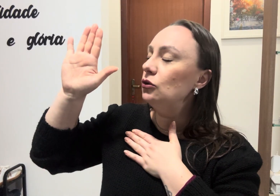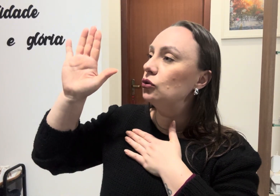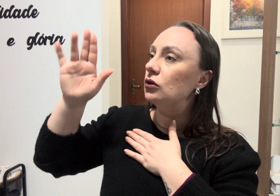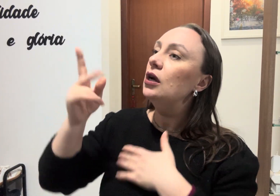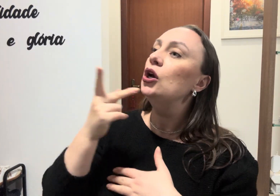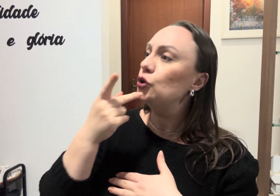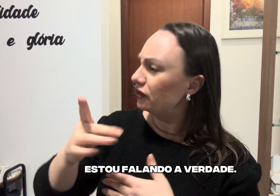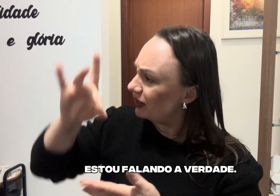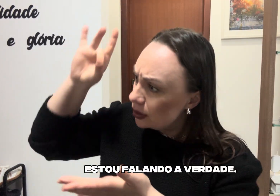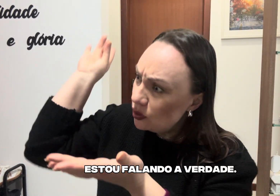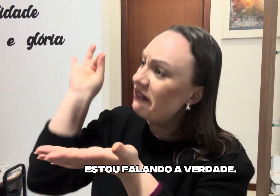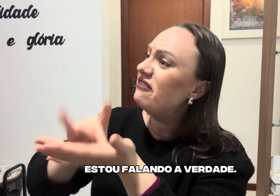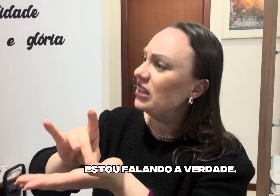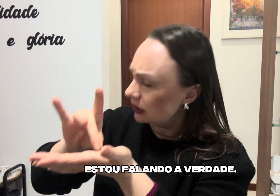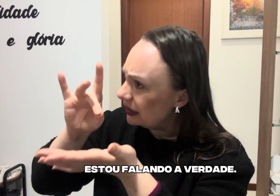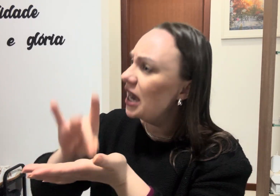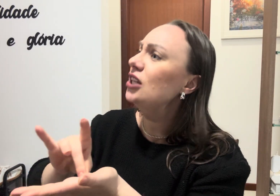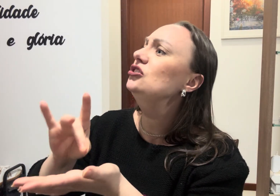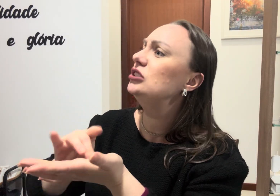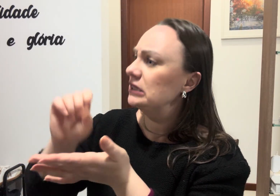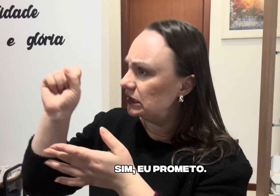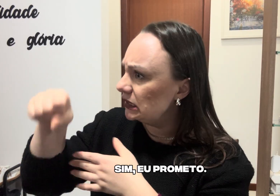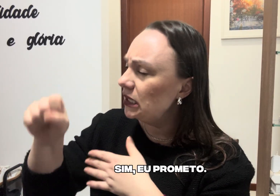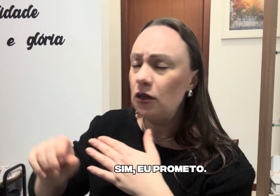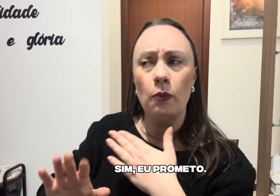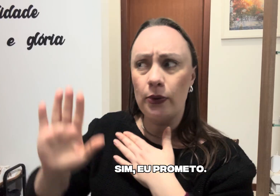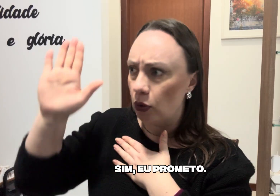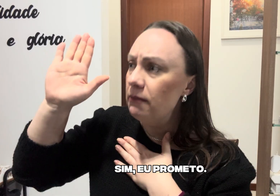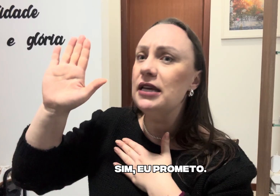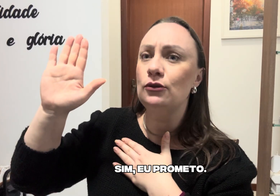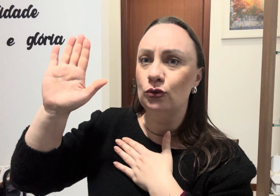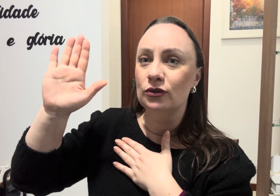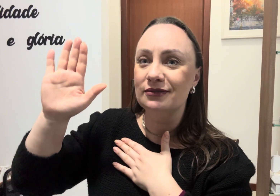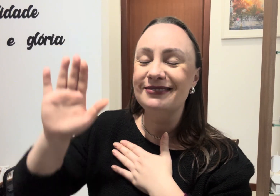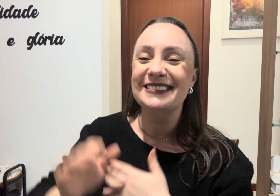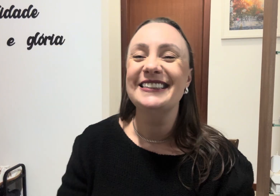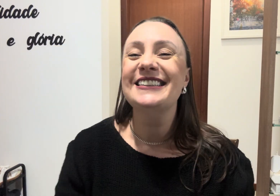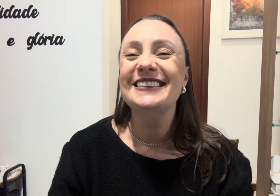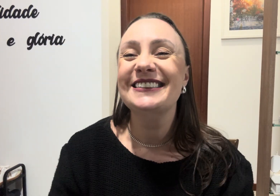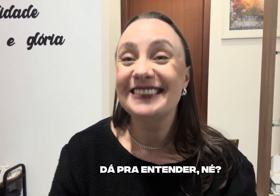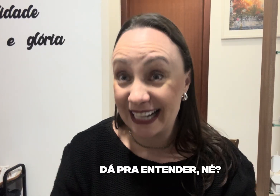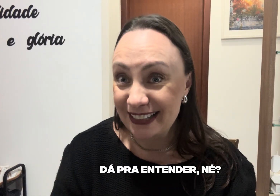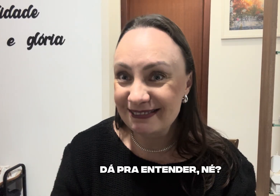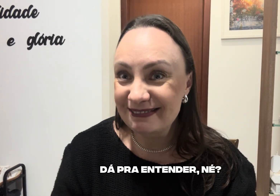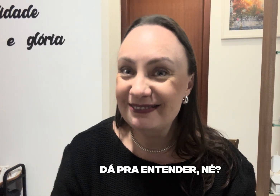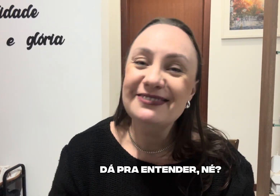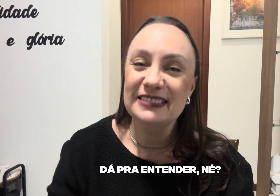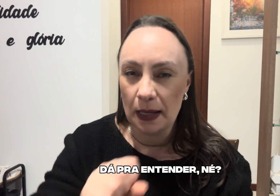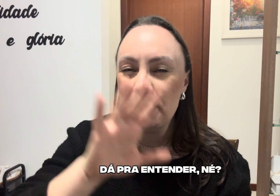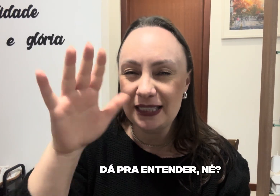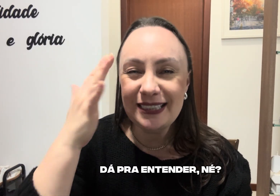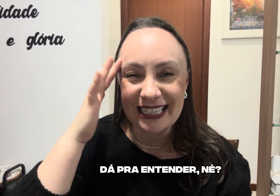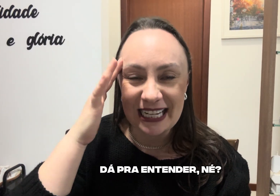prometo. Tô falando a verdade, sim, eu prometo. Tá? Dá para entender, né?